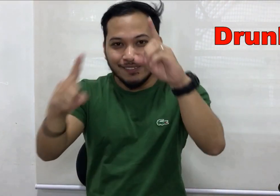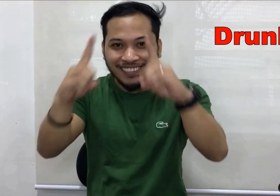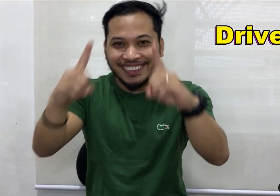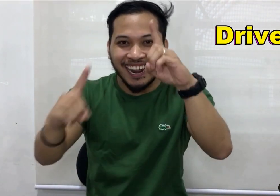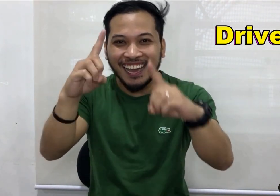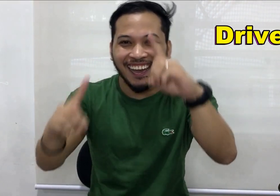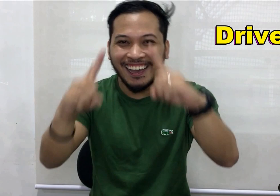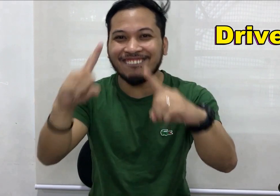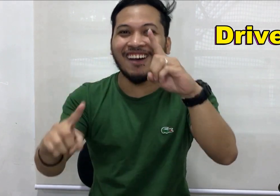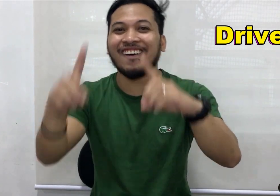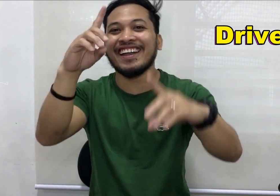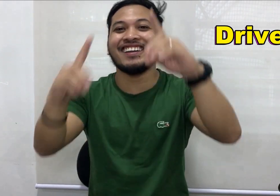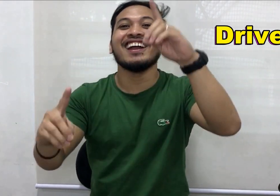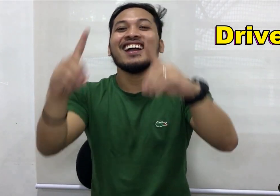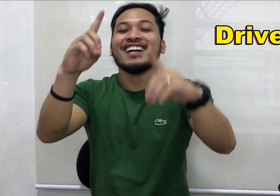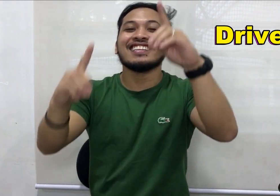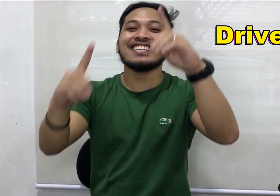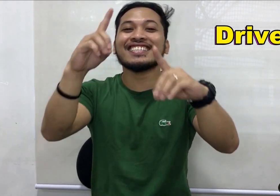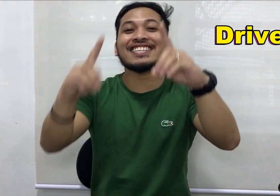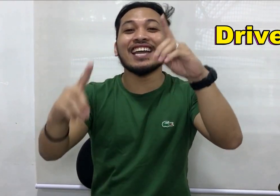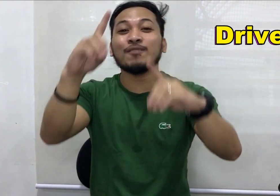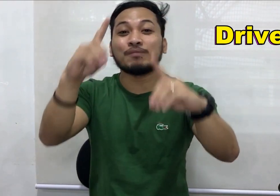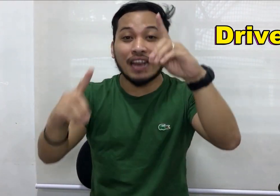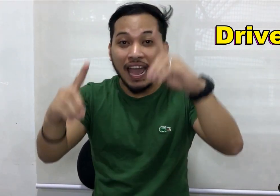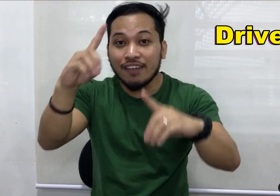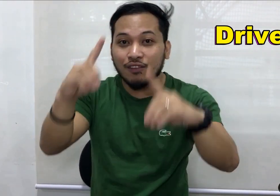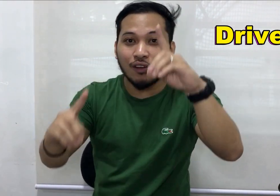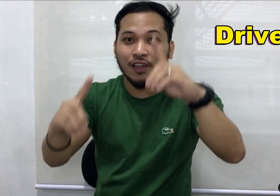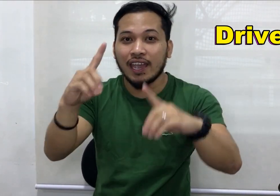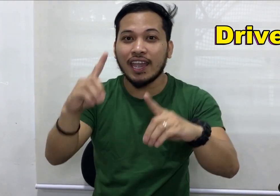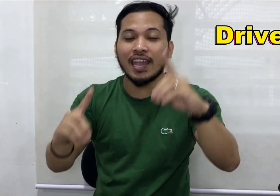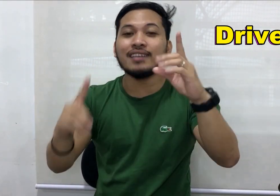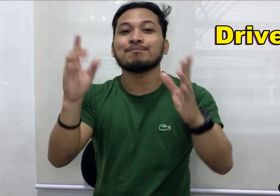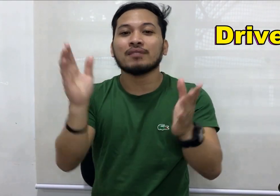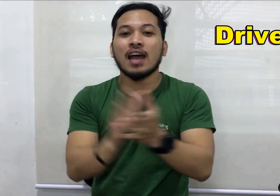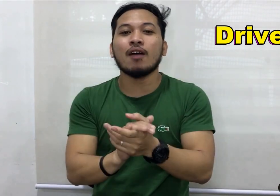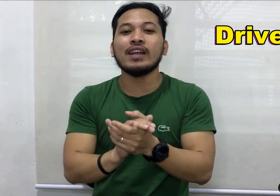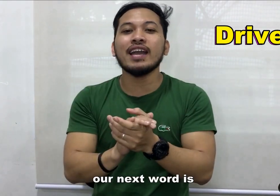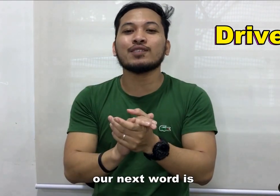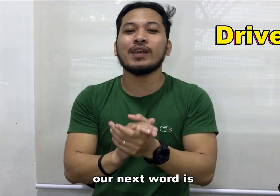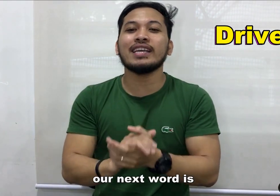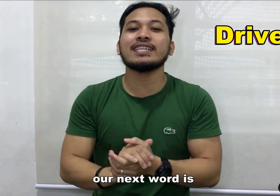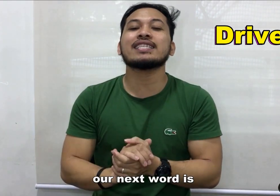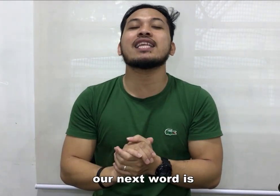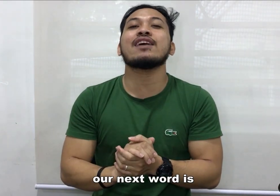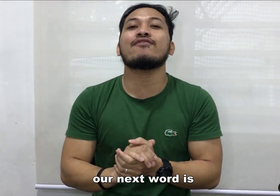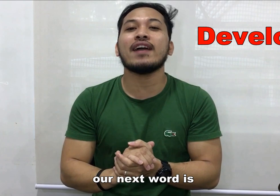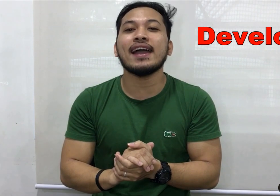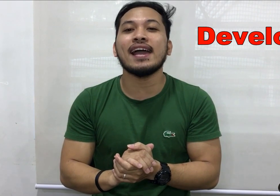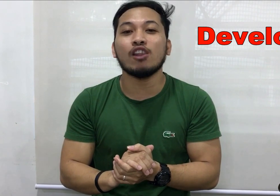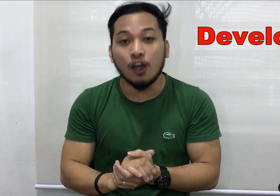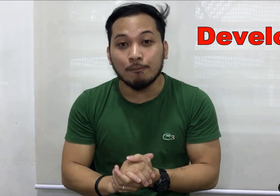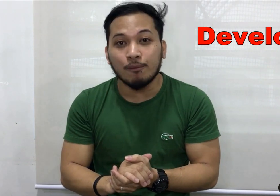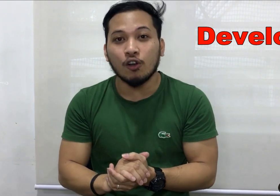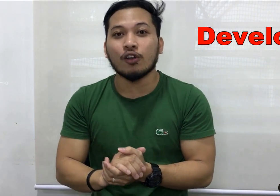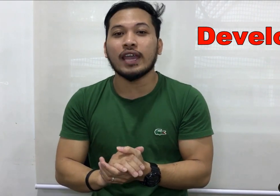Huwag kang mag-drive, okay. This is the sign of drive, okay? Our next word is develop.